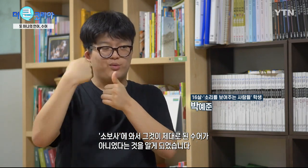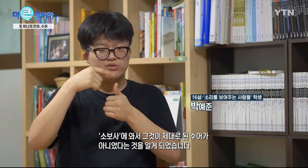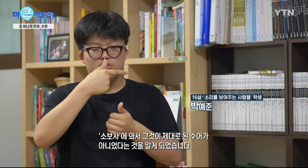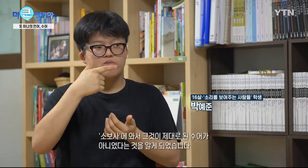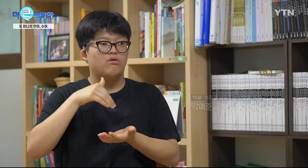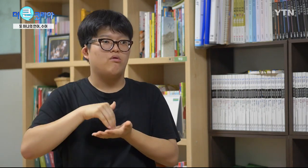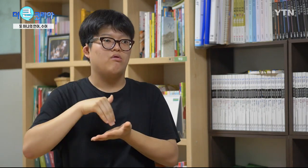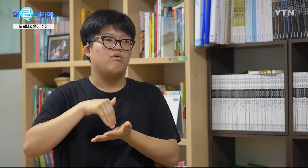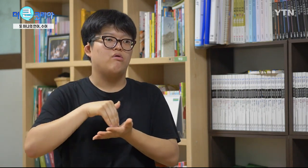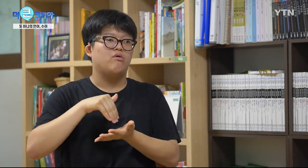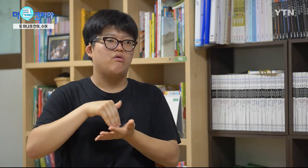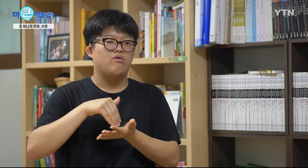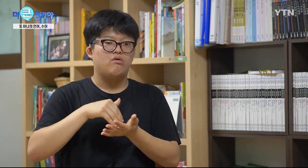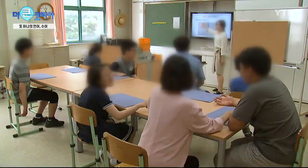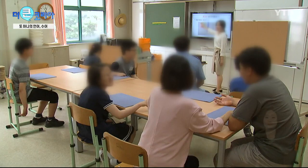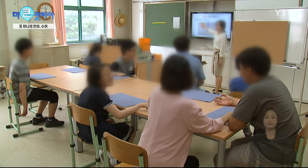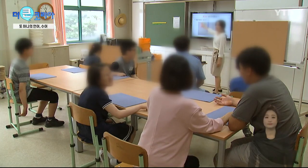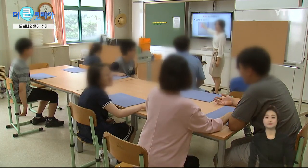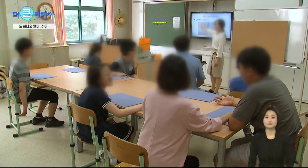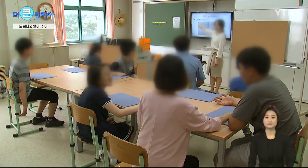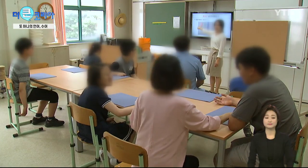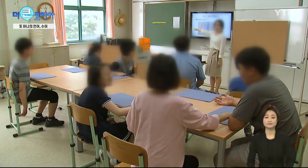알게 되었습니다.